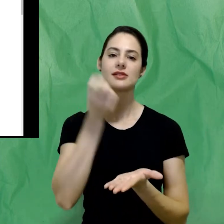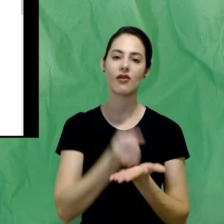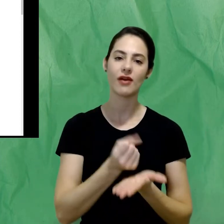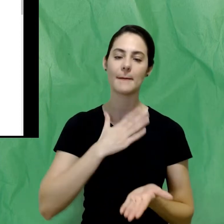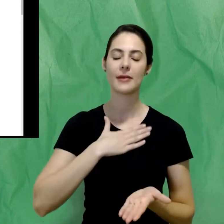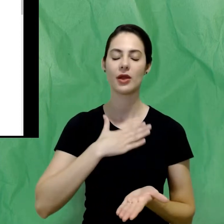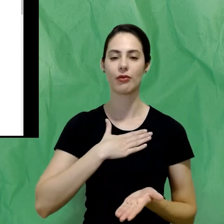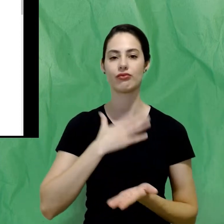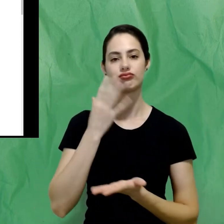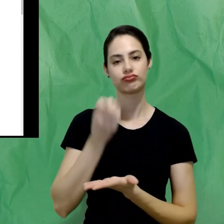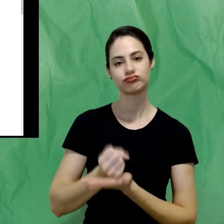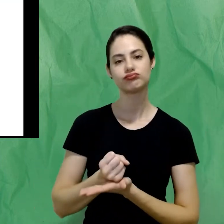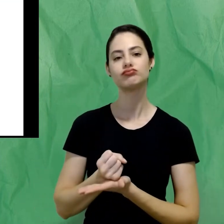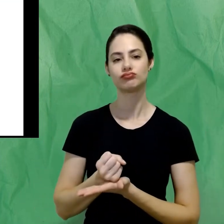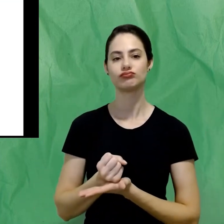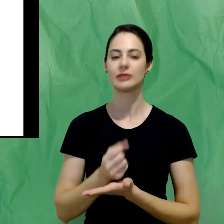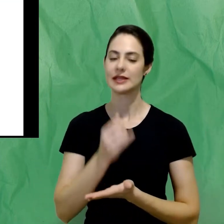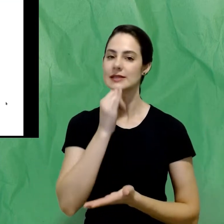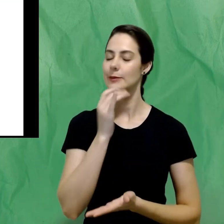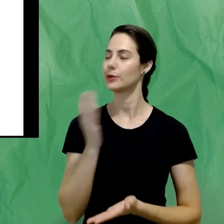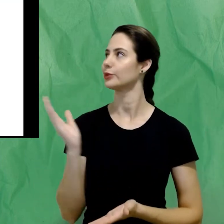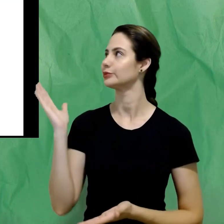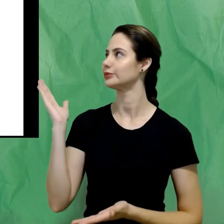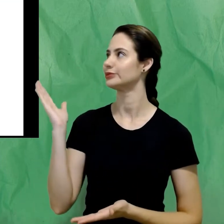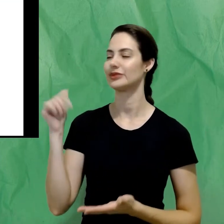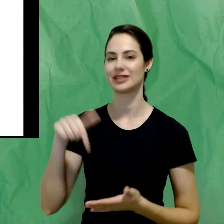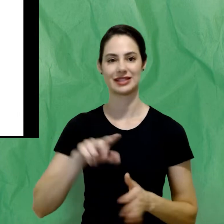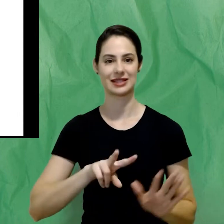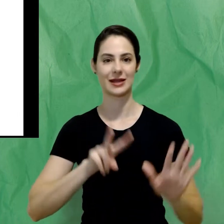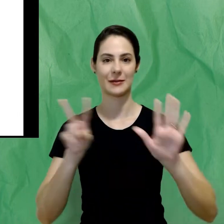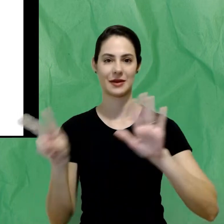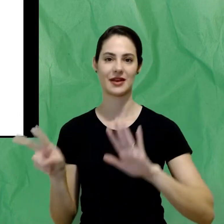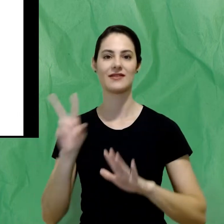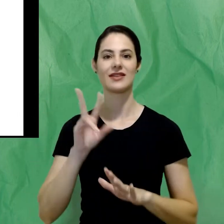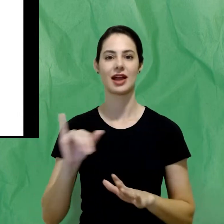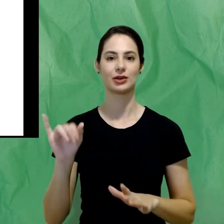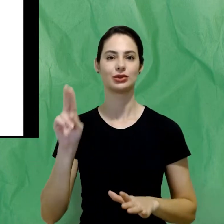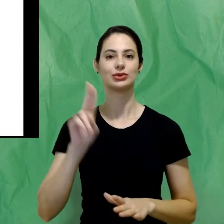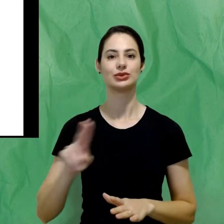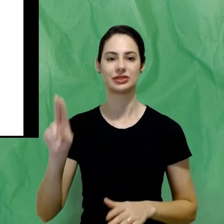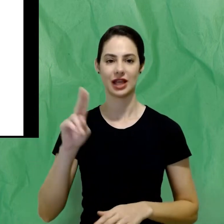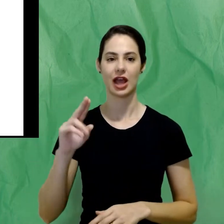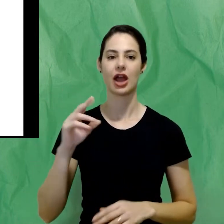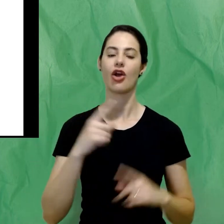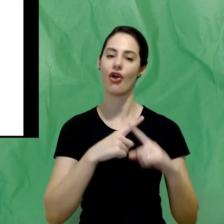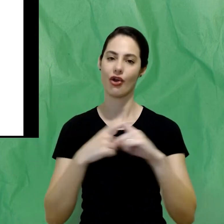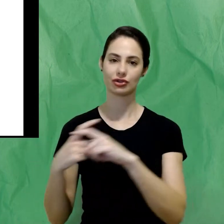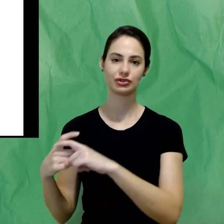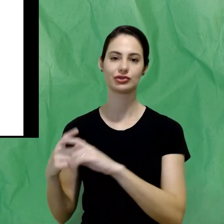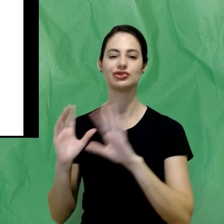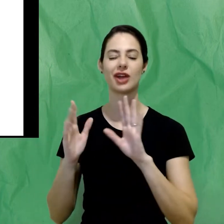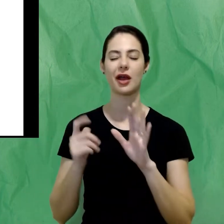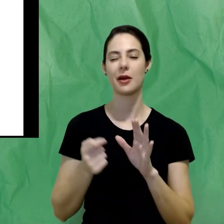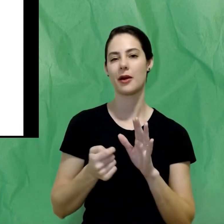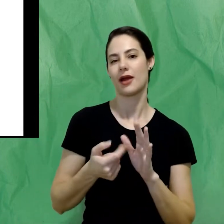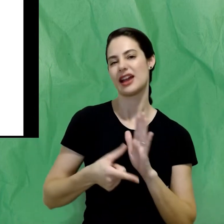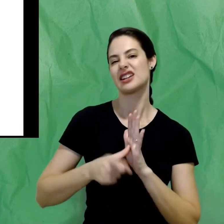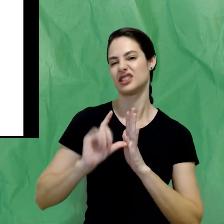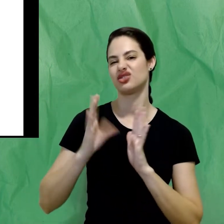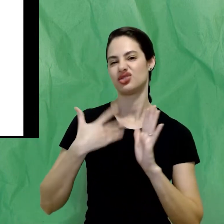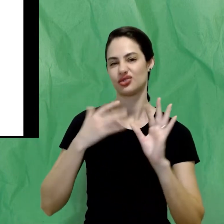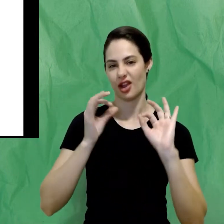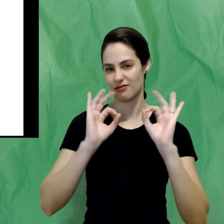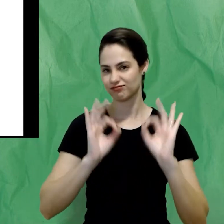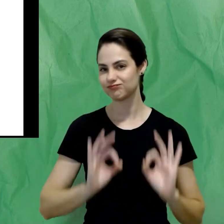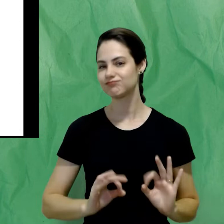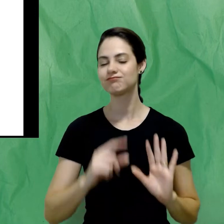máquina dele. Então, nesse exemplo, nessa semana nós vamos utilizar já esse código HTML que já está pré-formatado